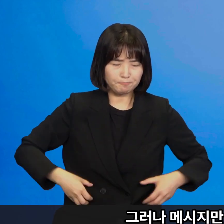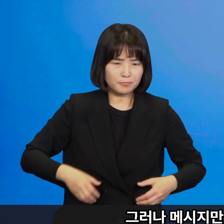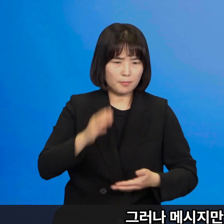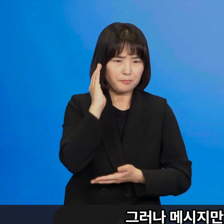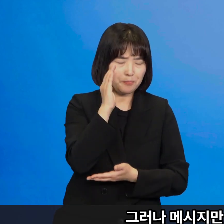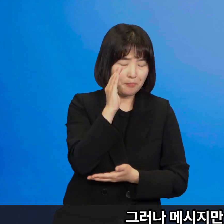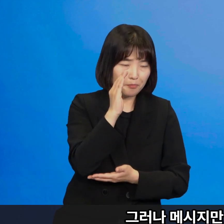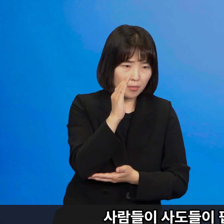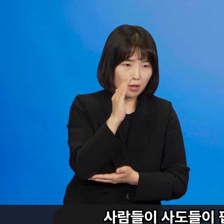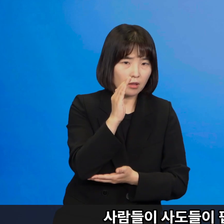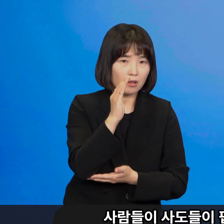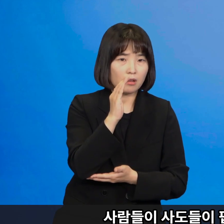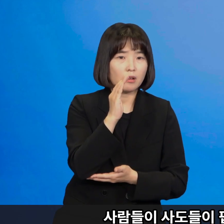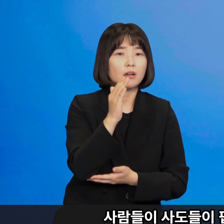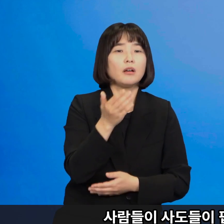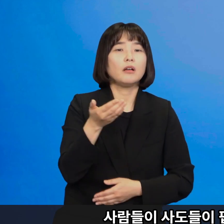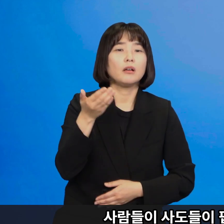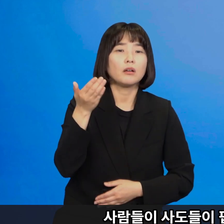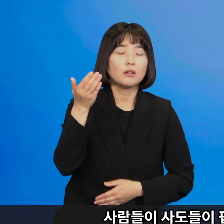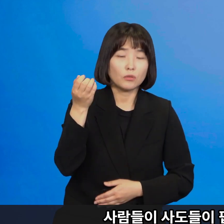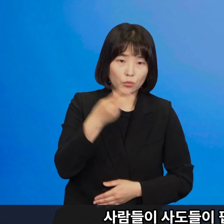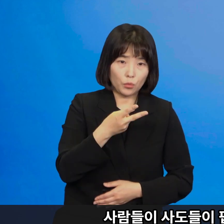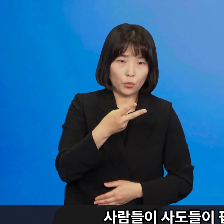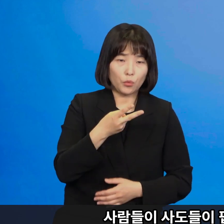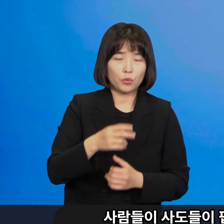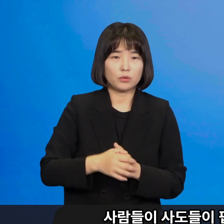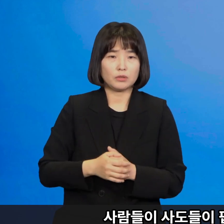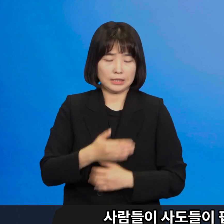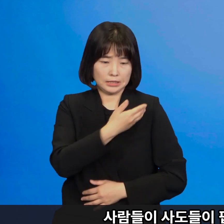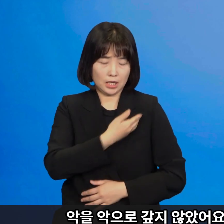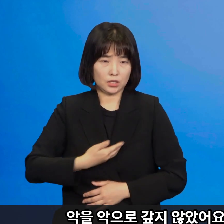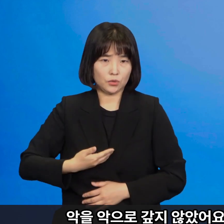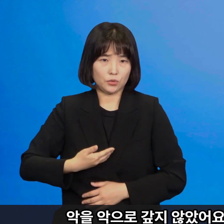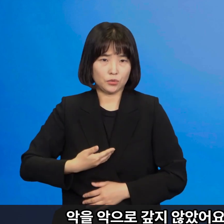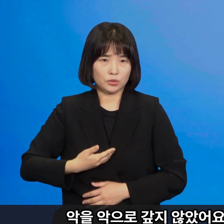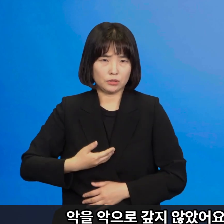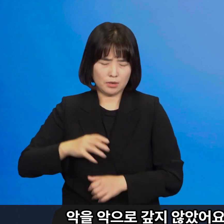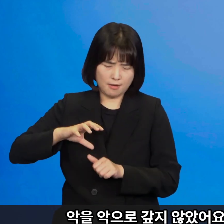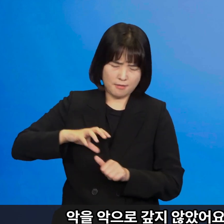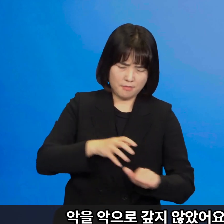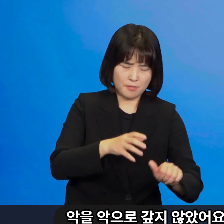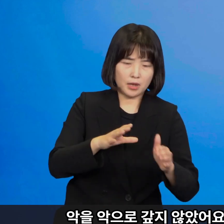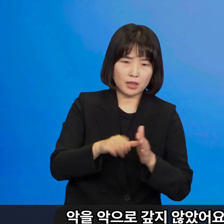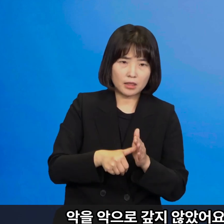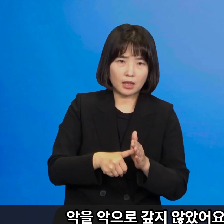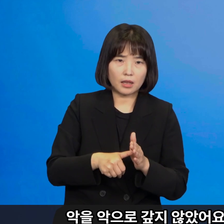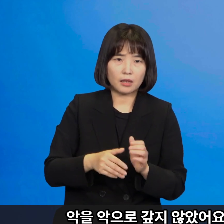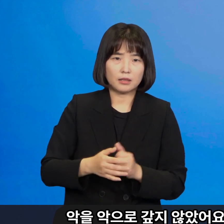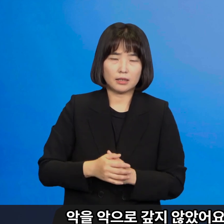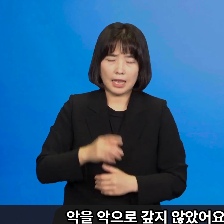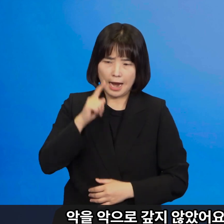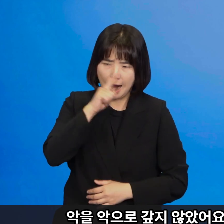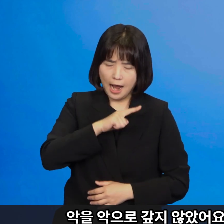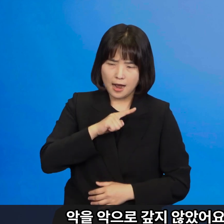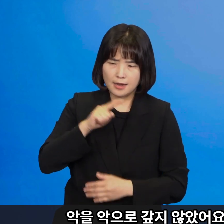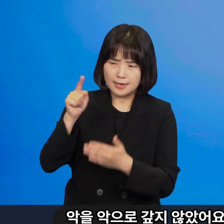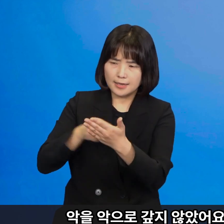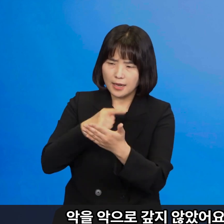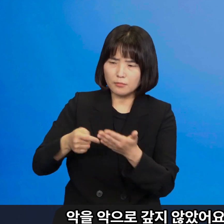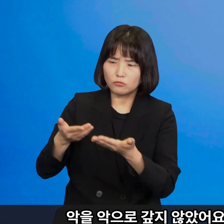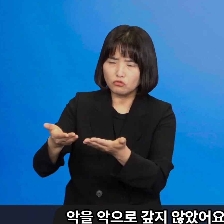않았습니다. 사람들이 사도들을 핍박할 때에 사도들은요, 악을 악으로 갚지 않았어요. 원수를